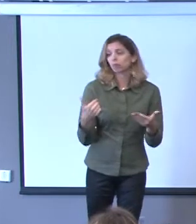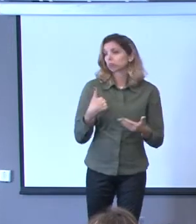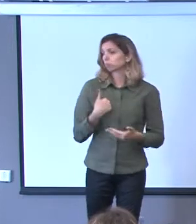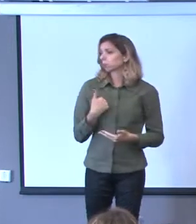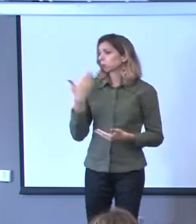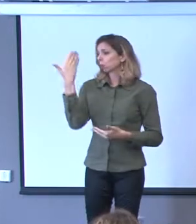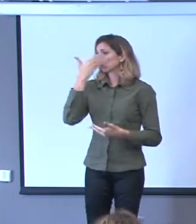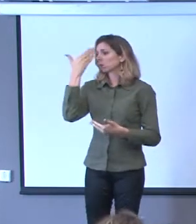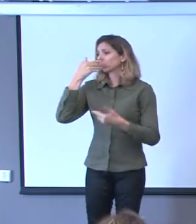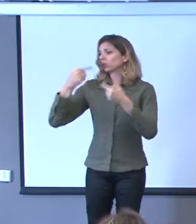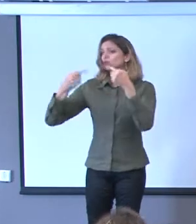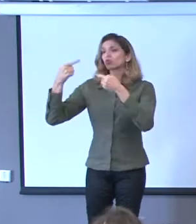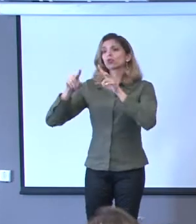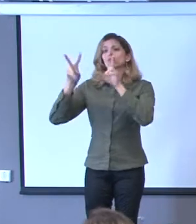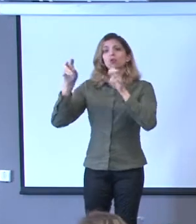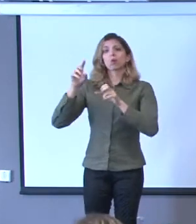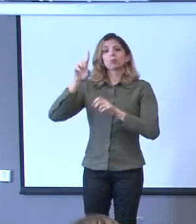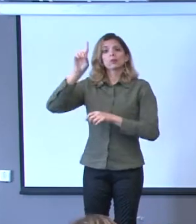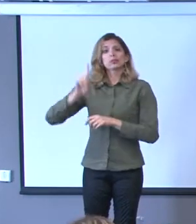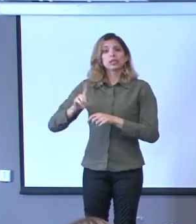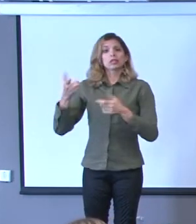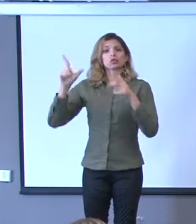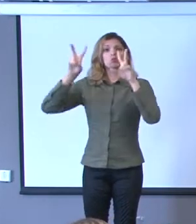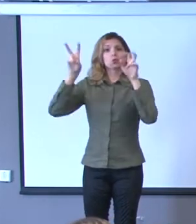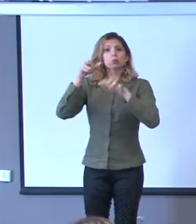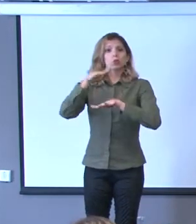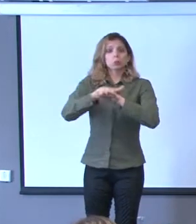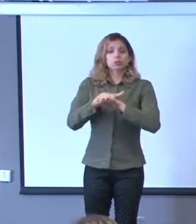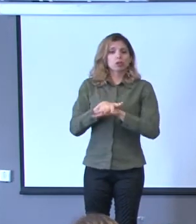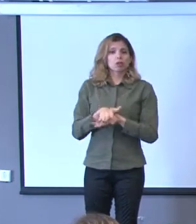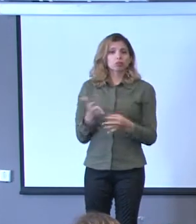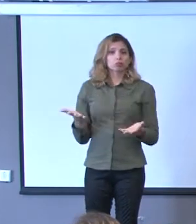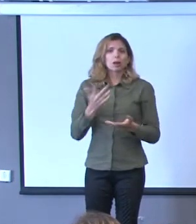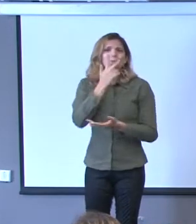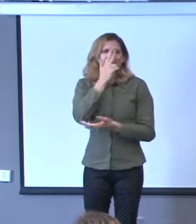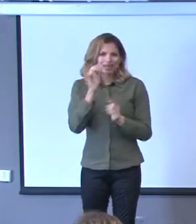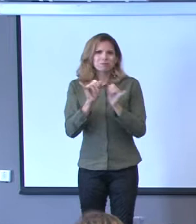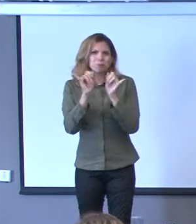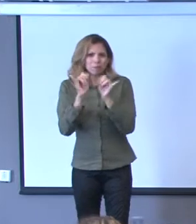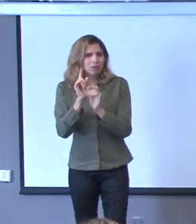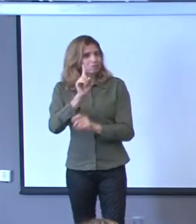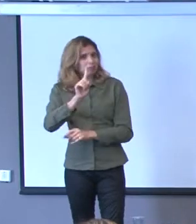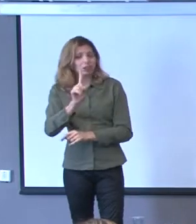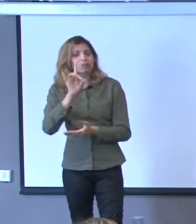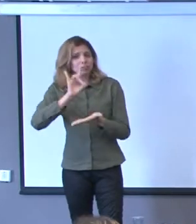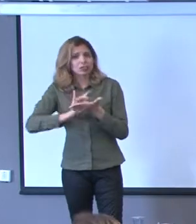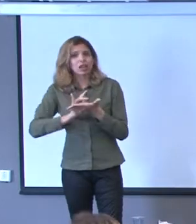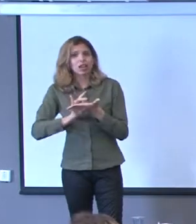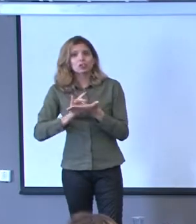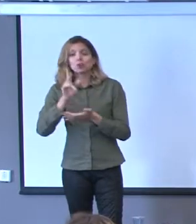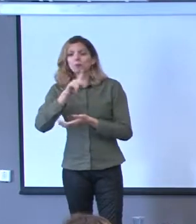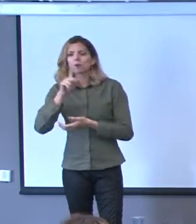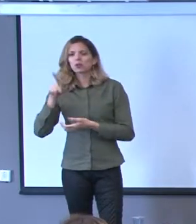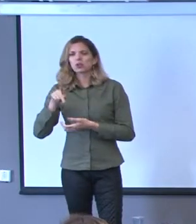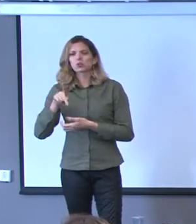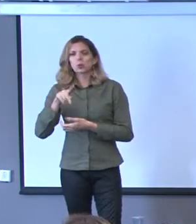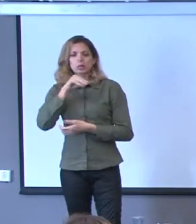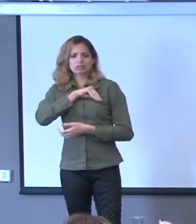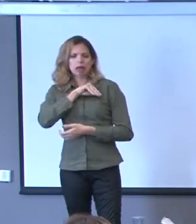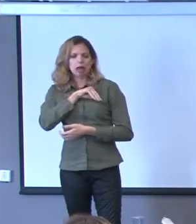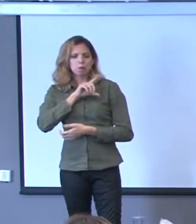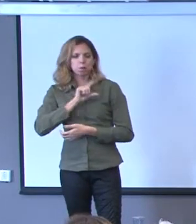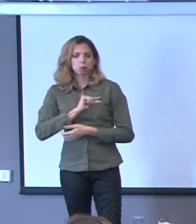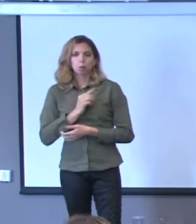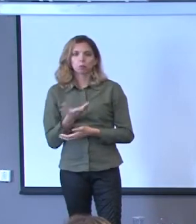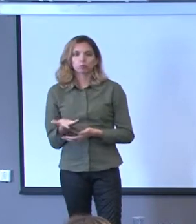desses debates. E a gente cai num problema que parece bobo, mas que não é, que o professor é muito mal